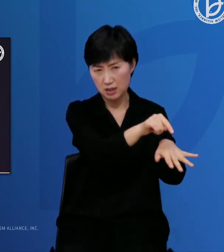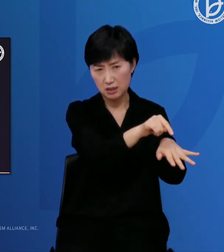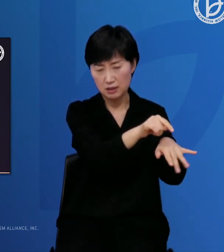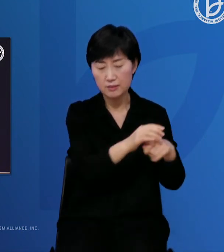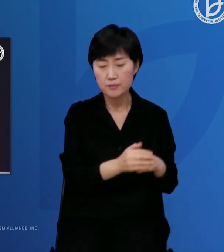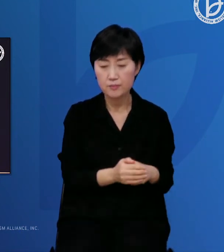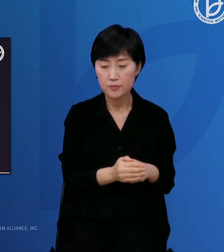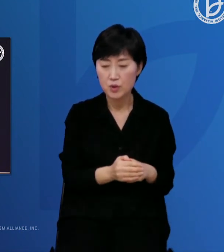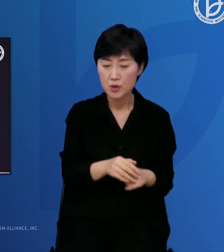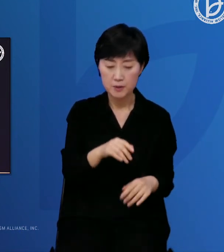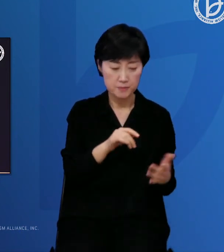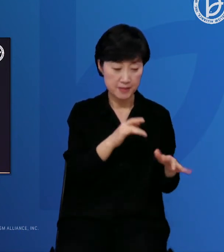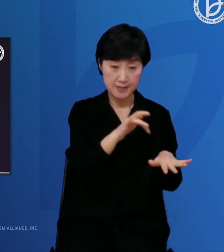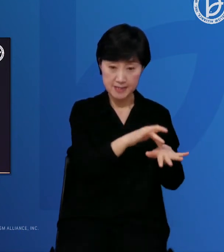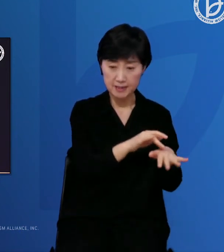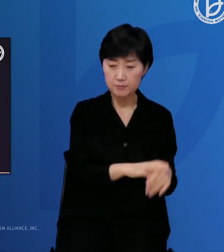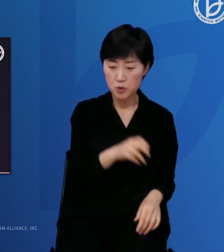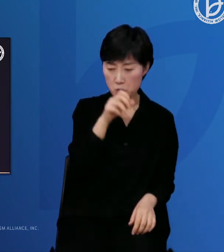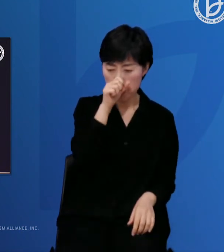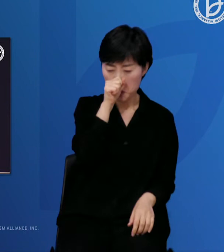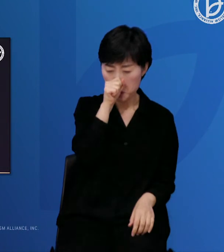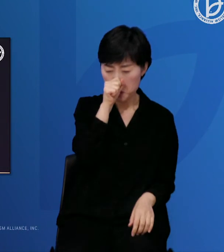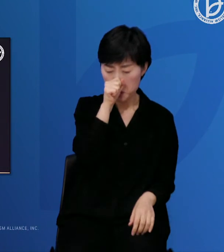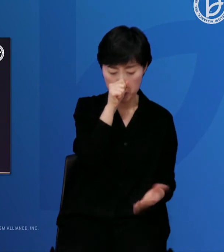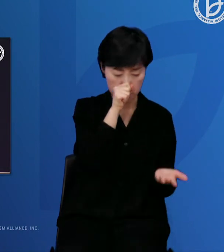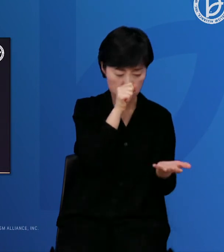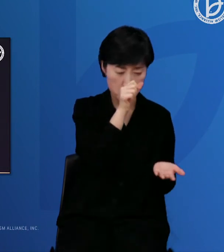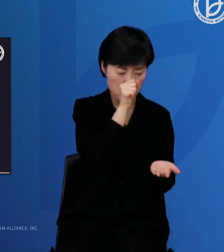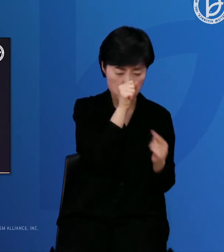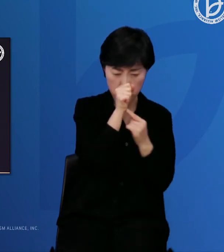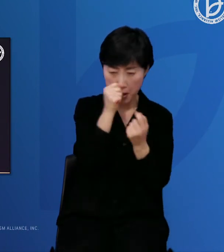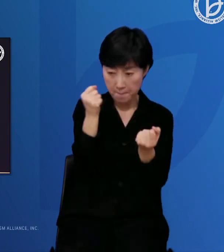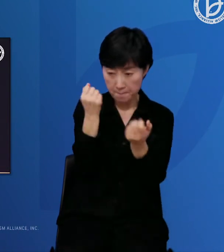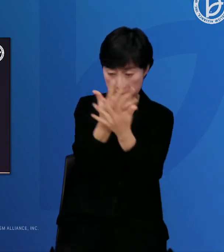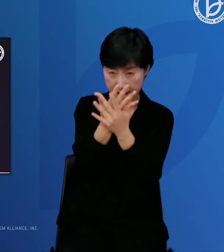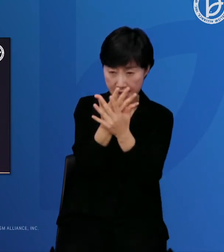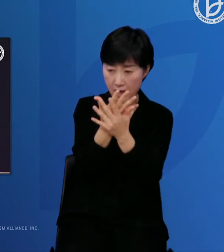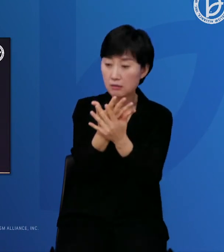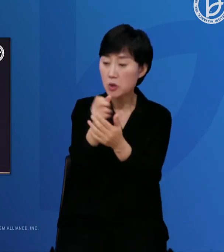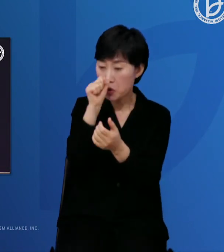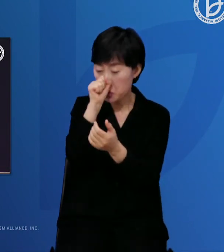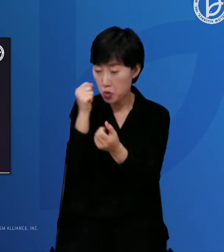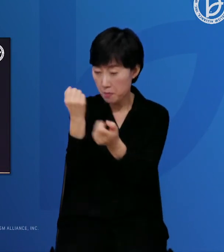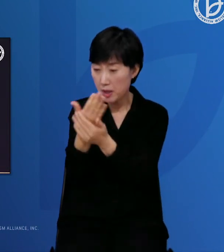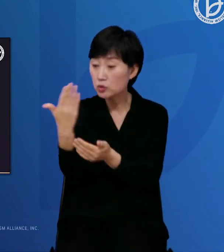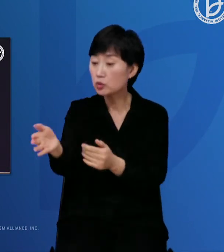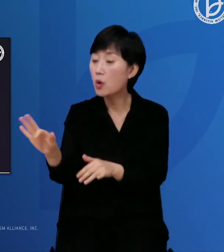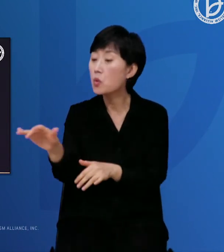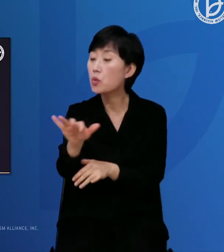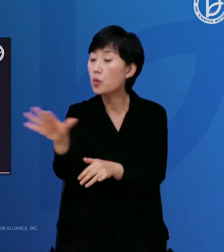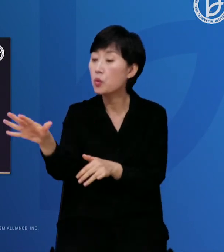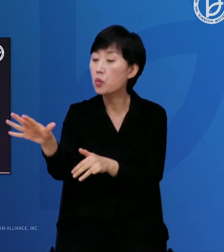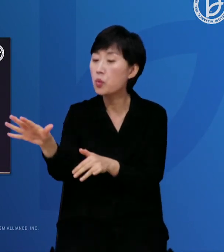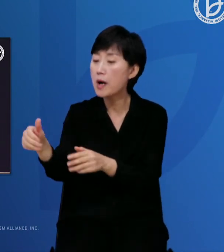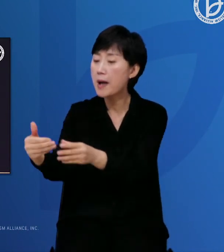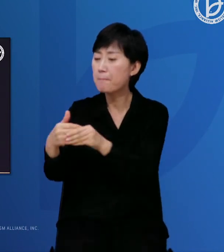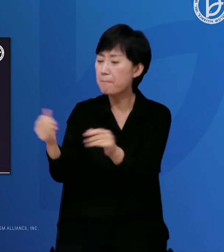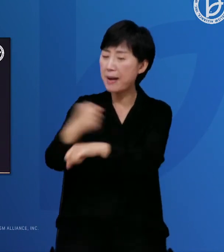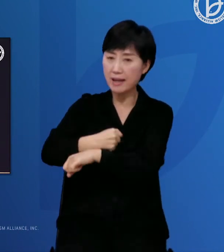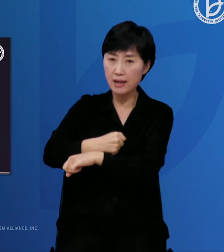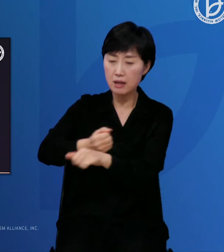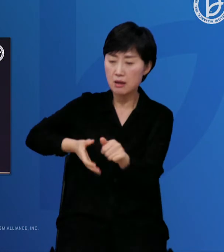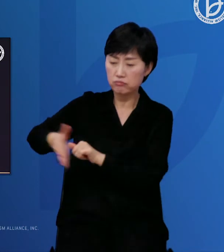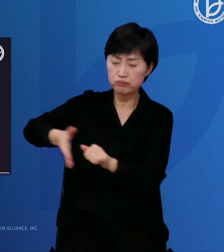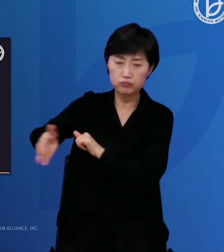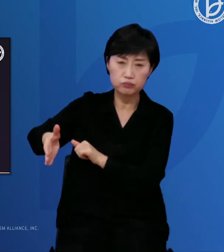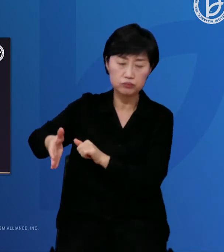가지고 사람을 유혹해서 완전히 망하게 하고요. 끝까지 이런 후대를 공격합니다. He tempts humankind with good things, offering us